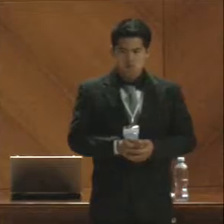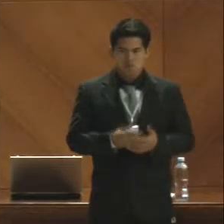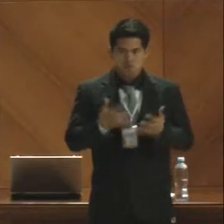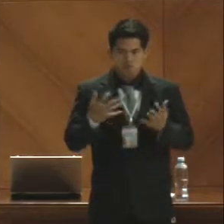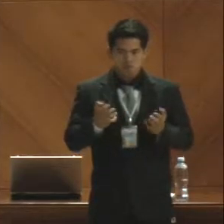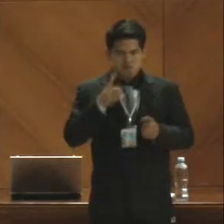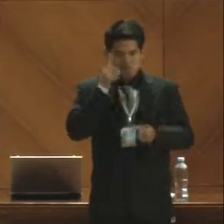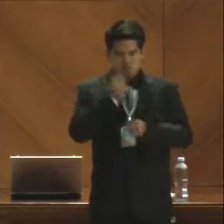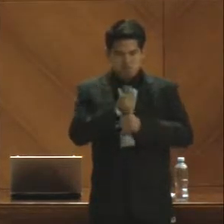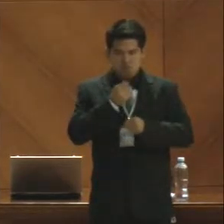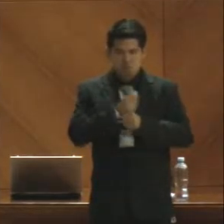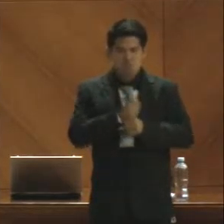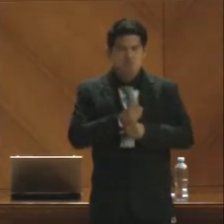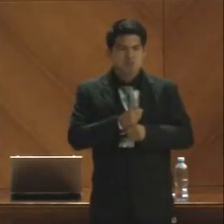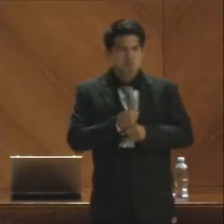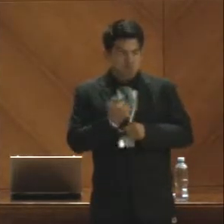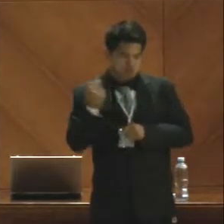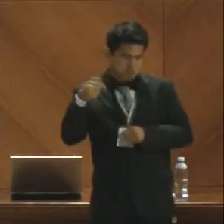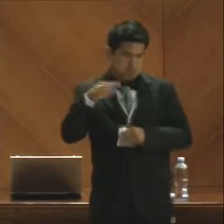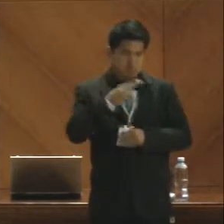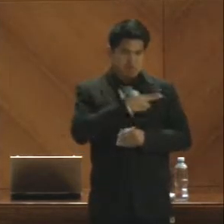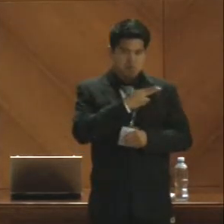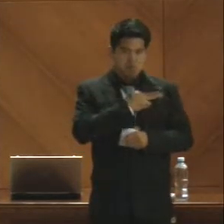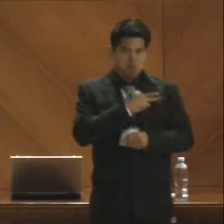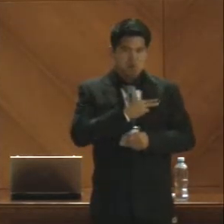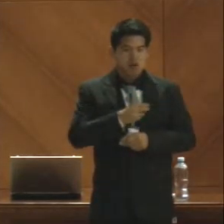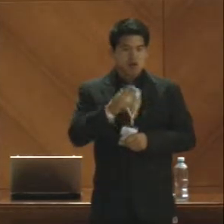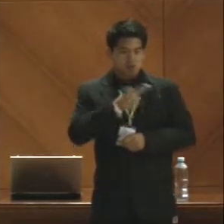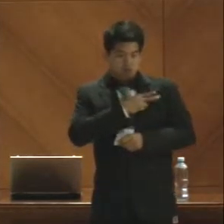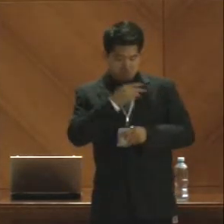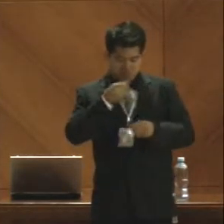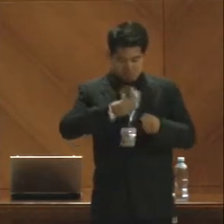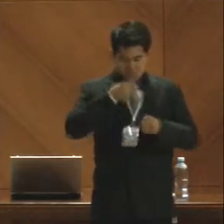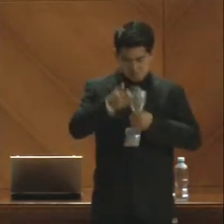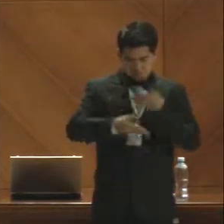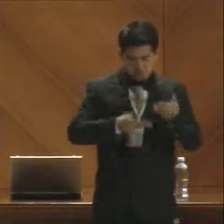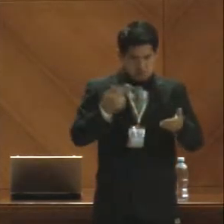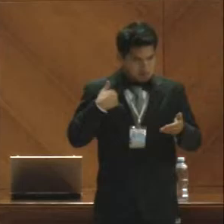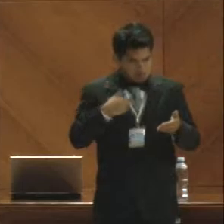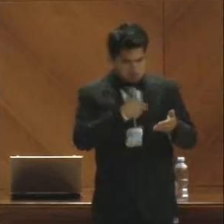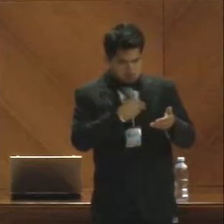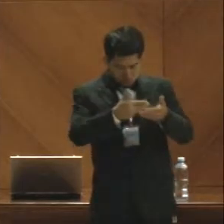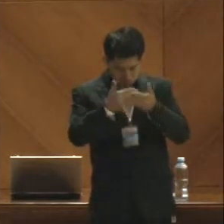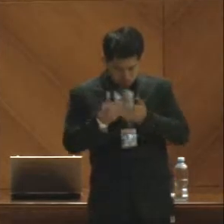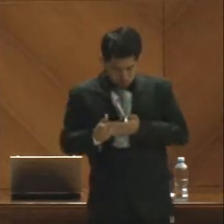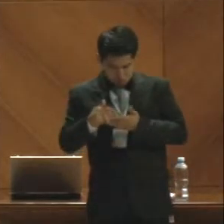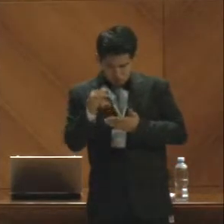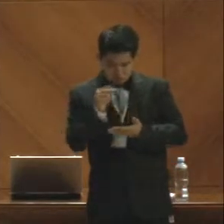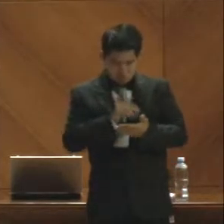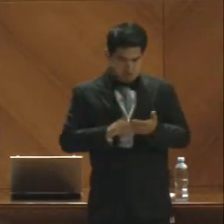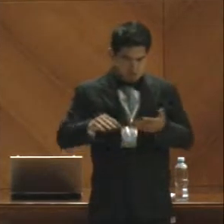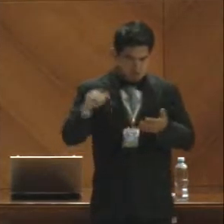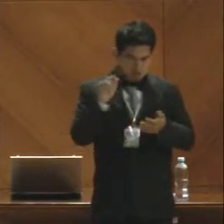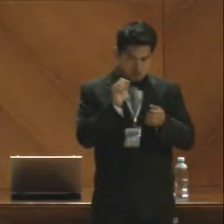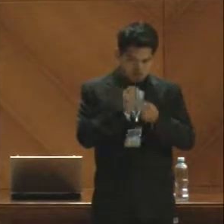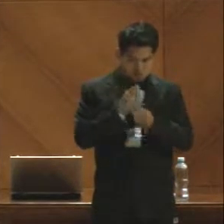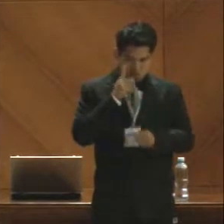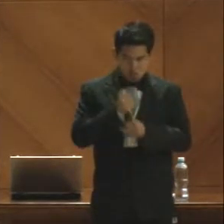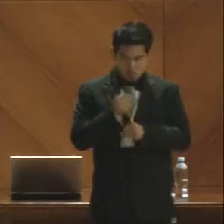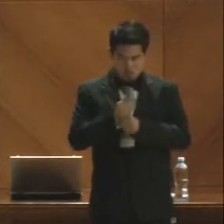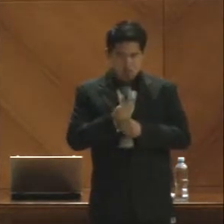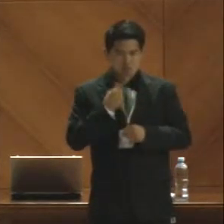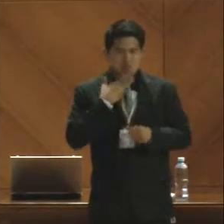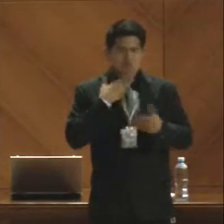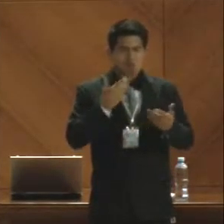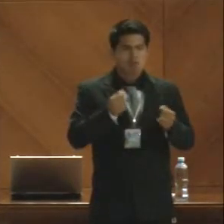trabaja con software propietario en la universidad, es muy probable que a la universidad le den las licencias para que ustedes usen este software. Estamos hablando de software que cuesta cientos de dólares